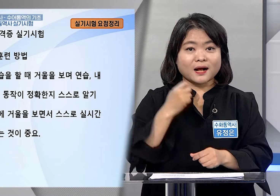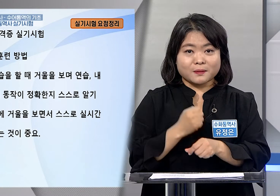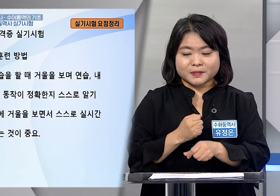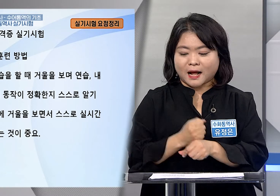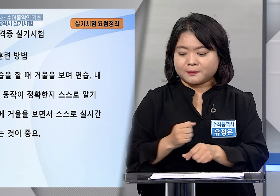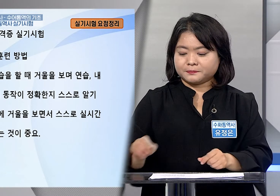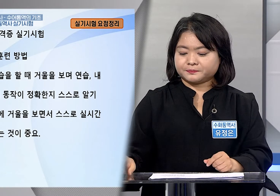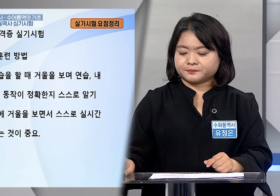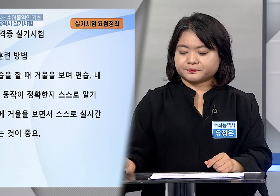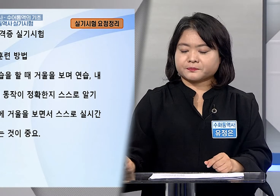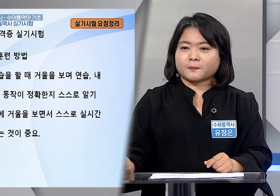생각합니다.